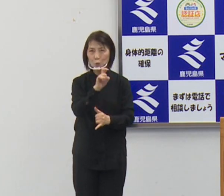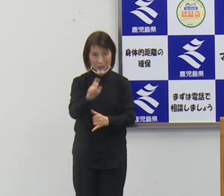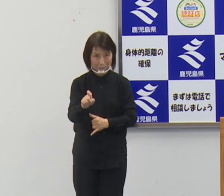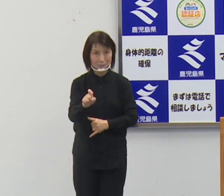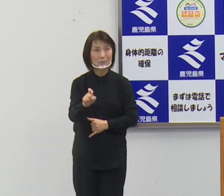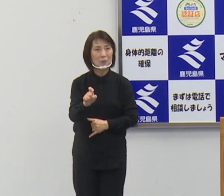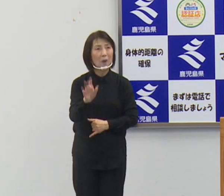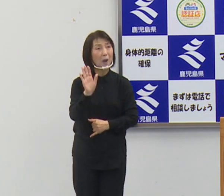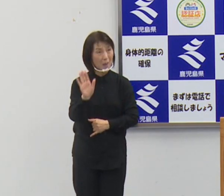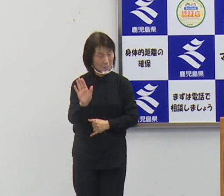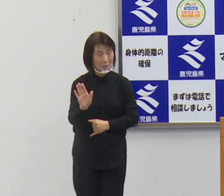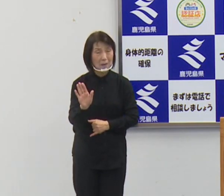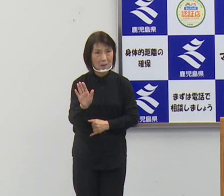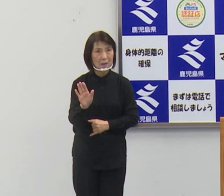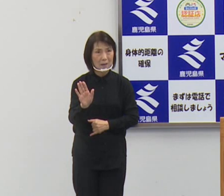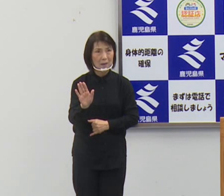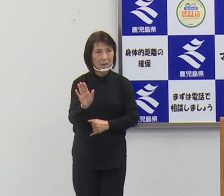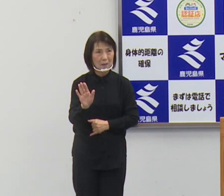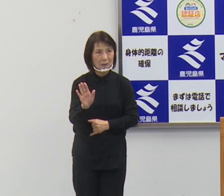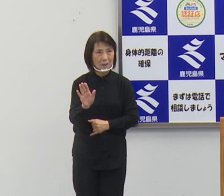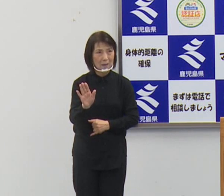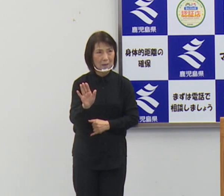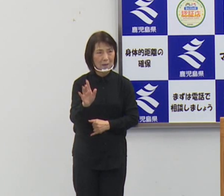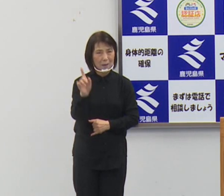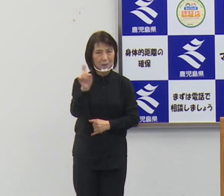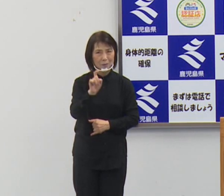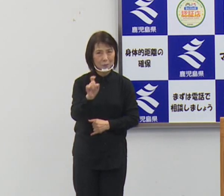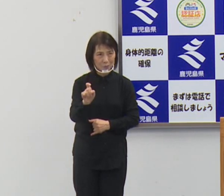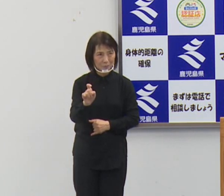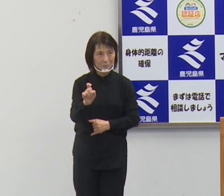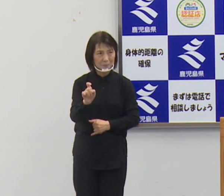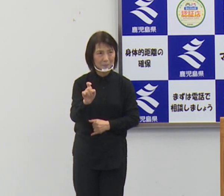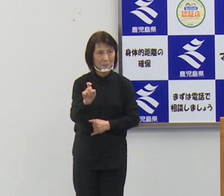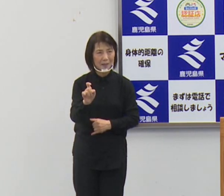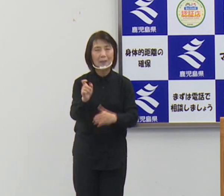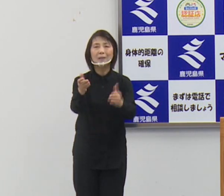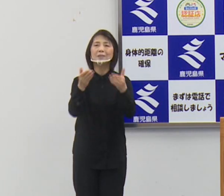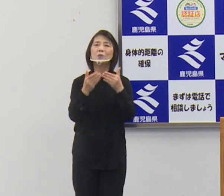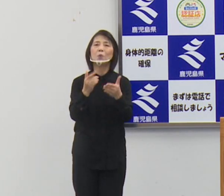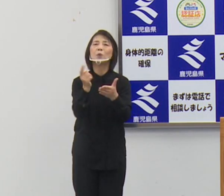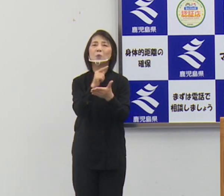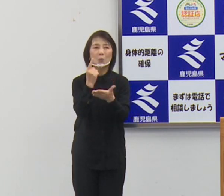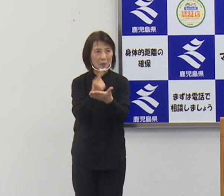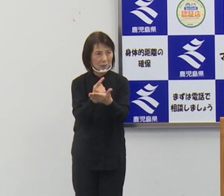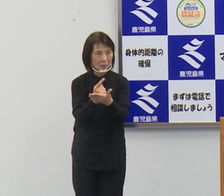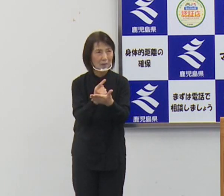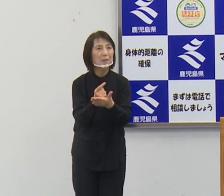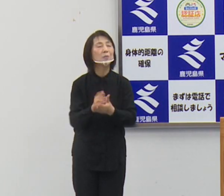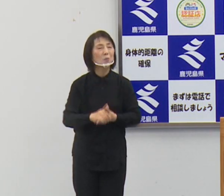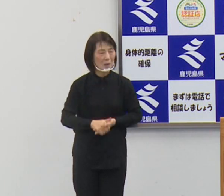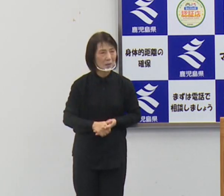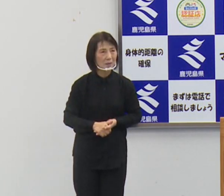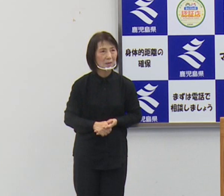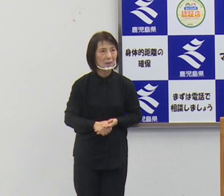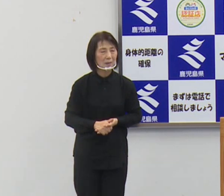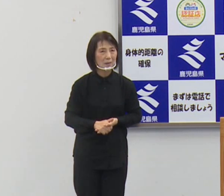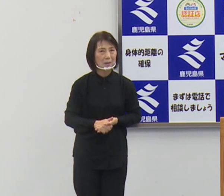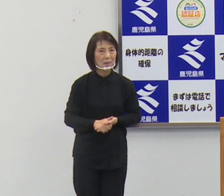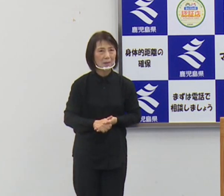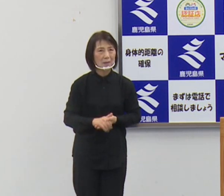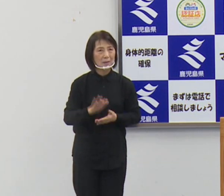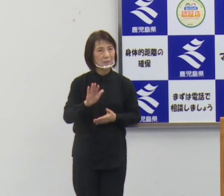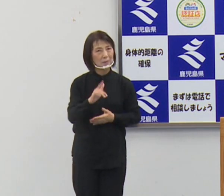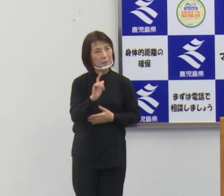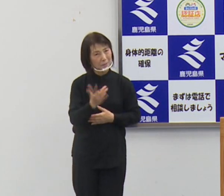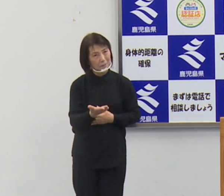かいうことであれば、全員が来てということではなくて、その必要な人だけが来て、練習に参加をするといったようなことではないかという